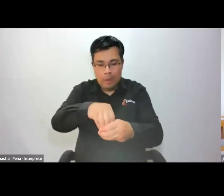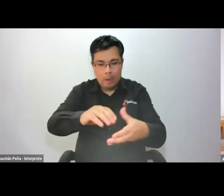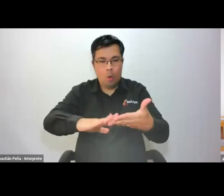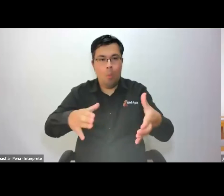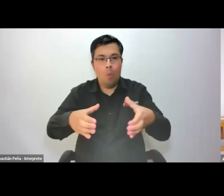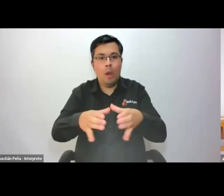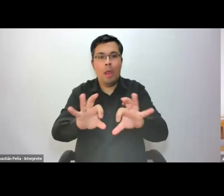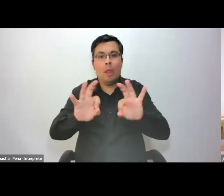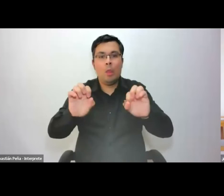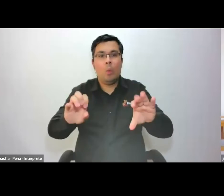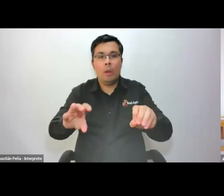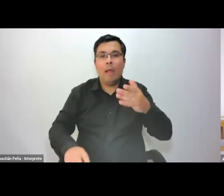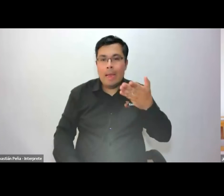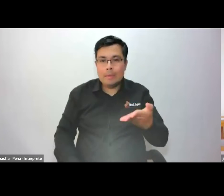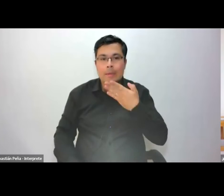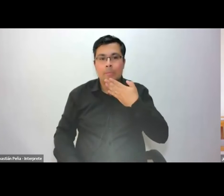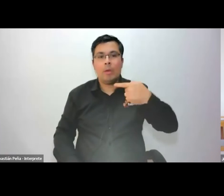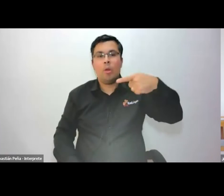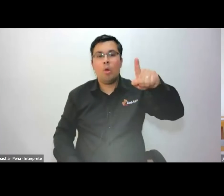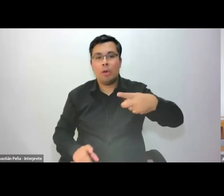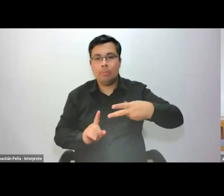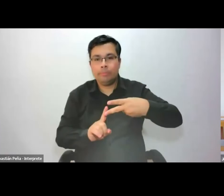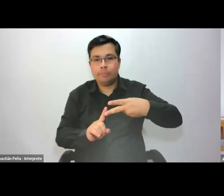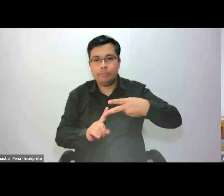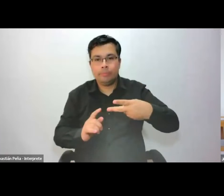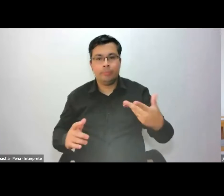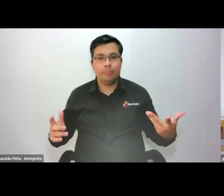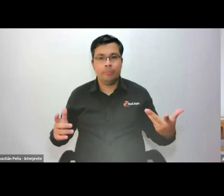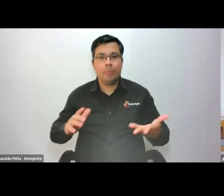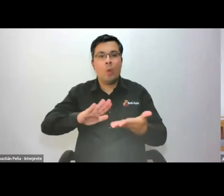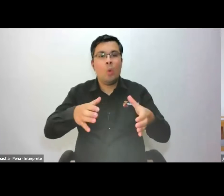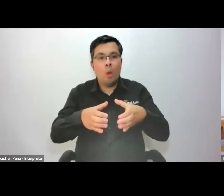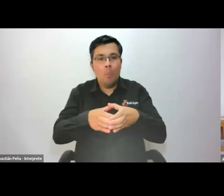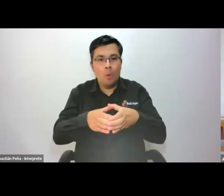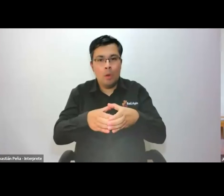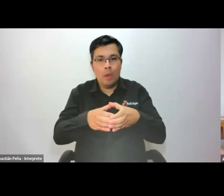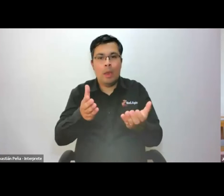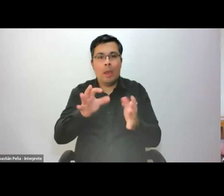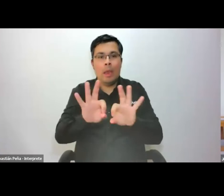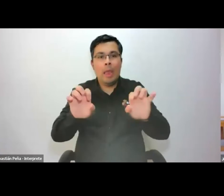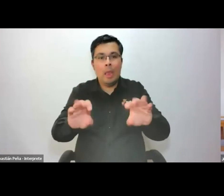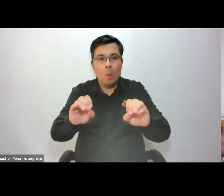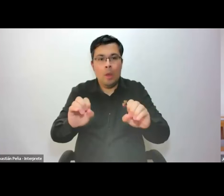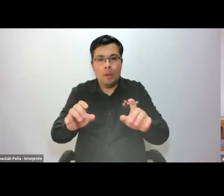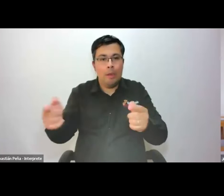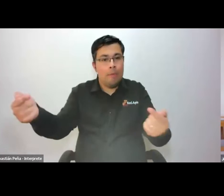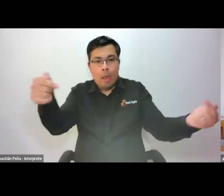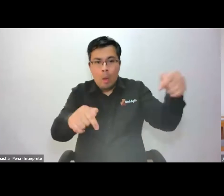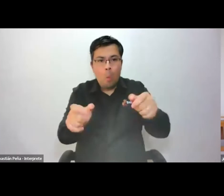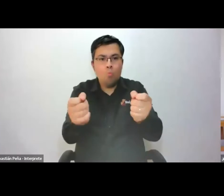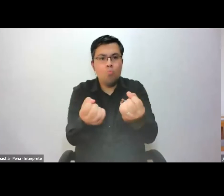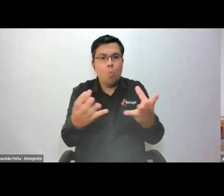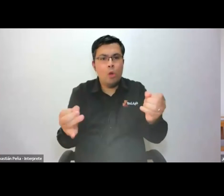educativa que está, por ejemplo, en contextos de alta densidad de población migrante, tiene que aprender de cómo gestionar